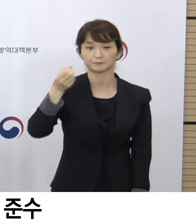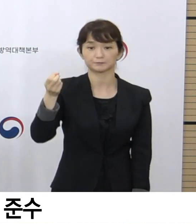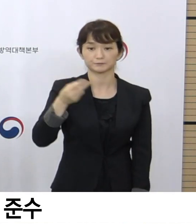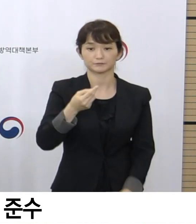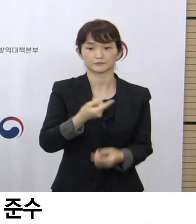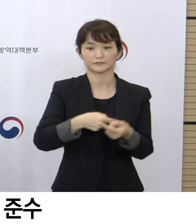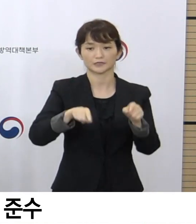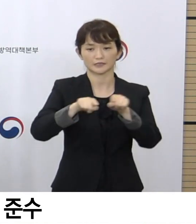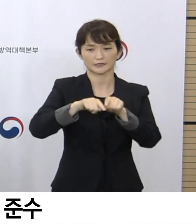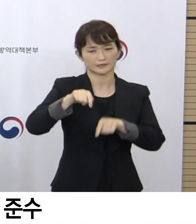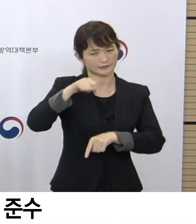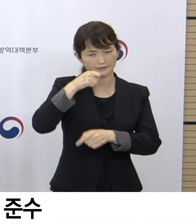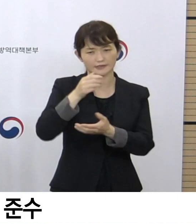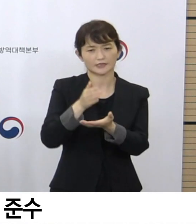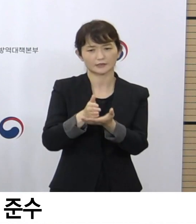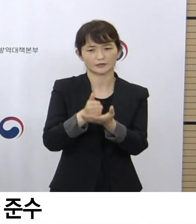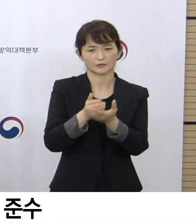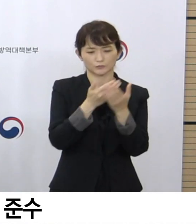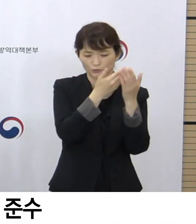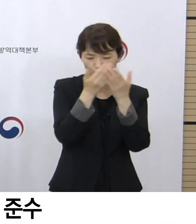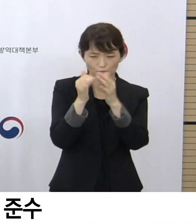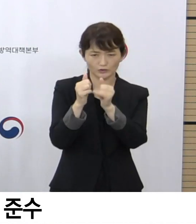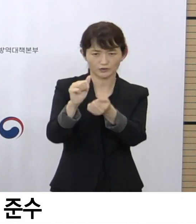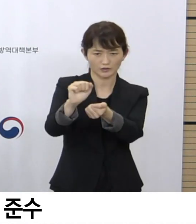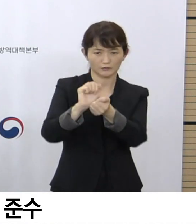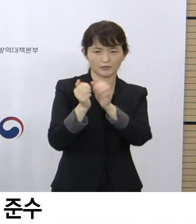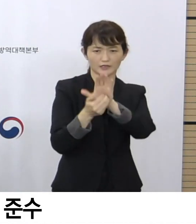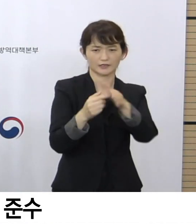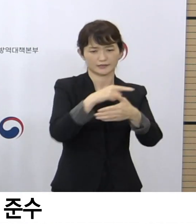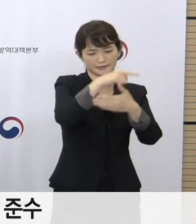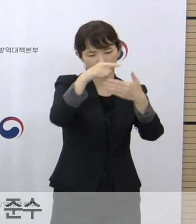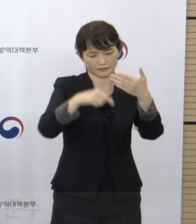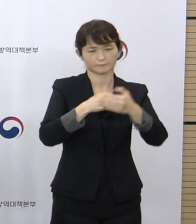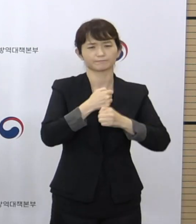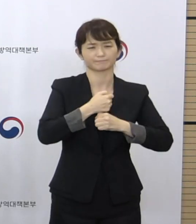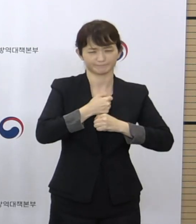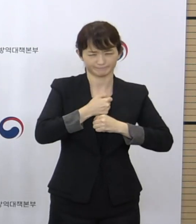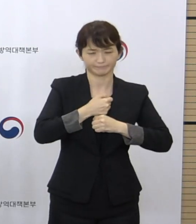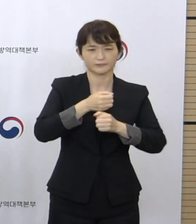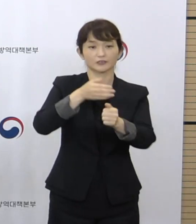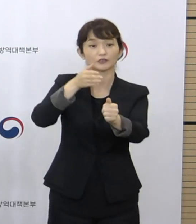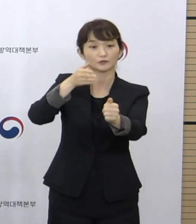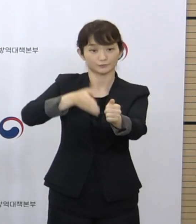식사 자제 등 동거인 방역수칙을 준수하여 주시기 바랍니다.